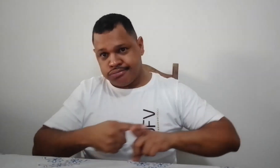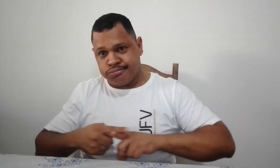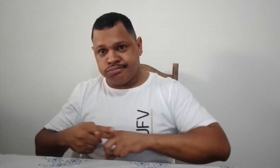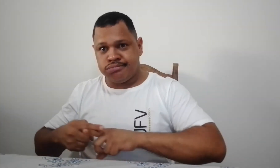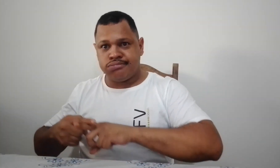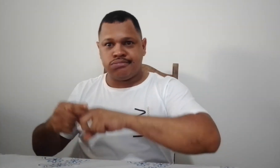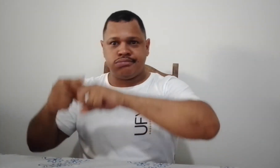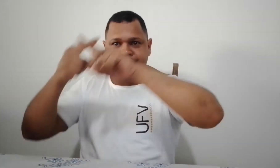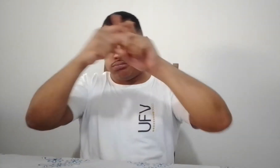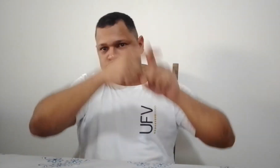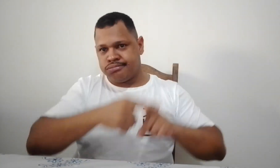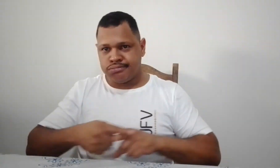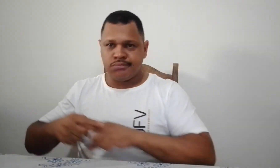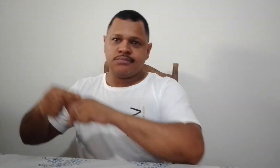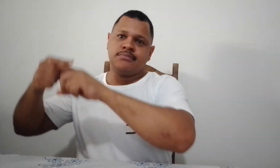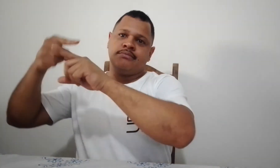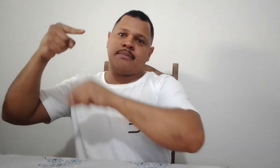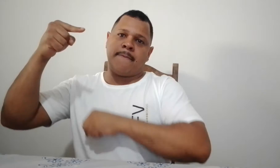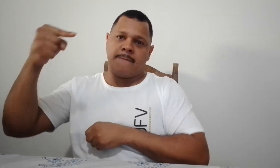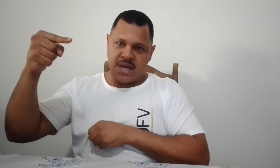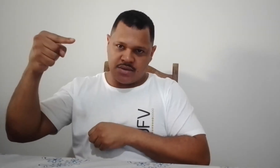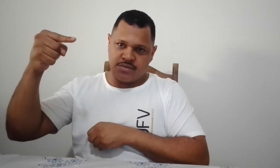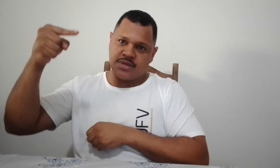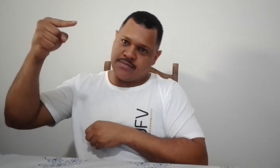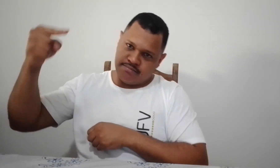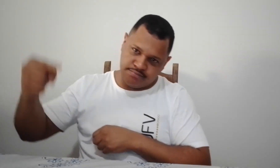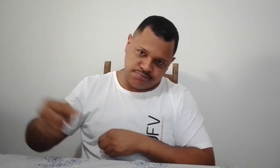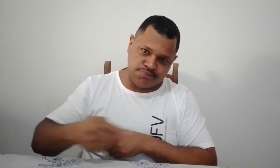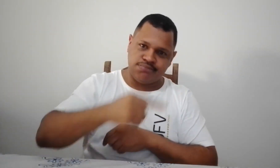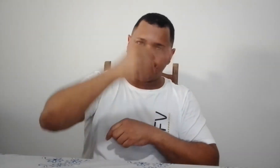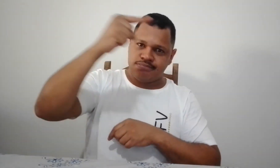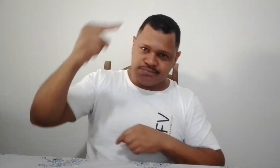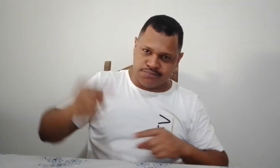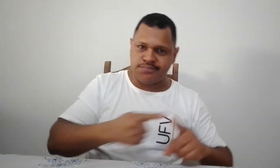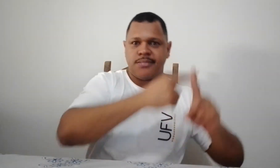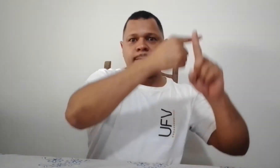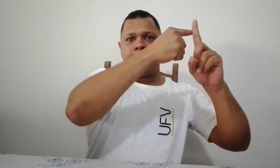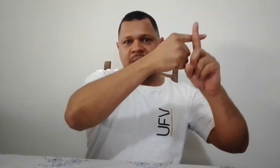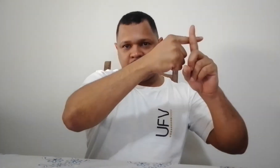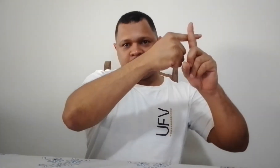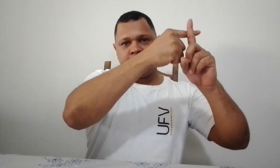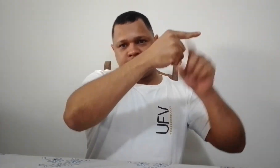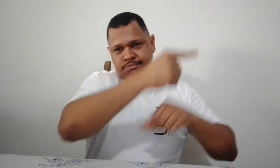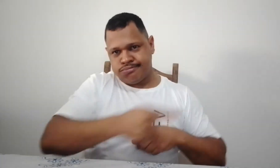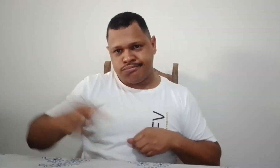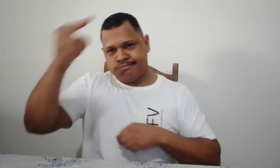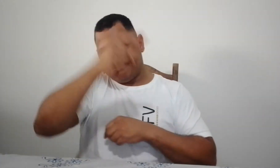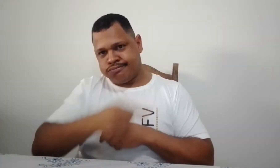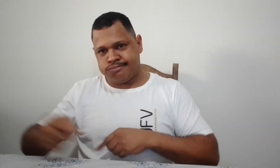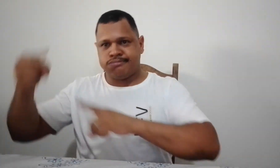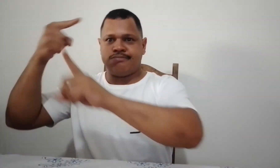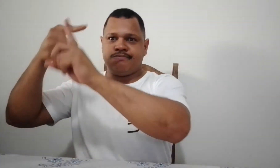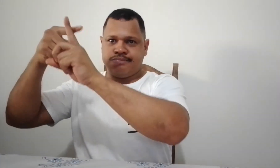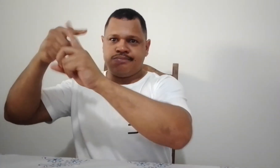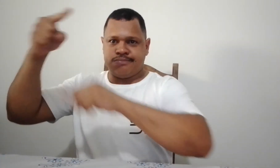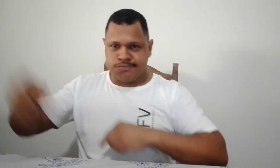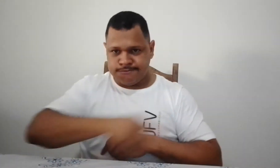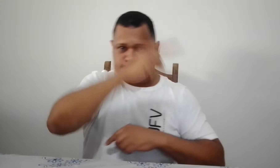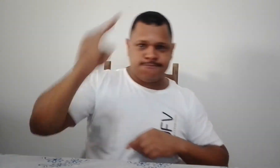corrente, sim, mas na outra direção. De modo que a corrente vai alternativamente numa direção, depois na outra. É o que